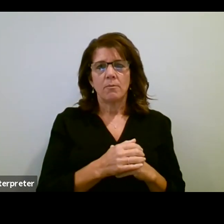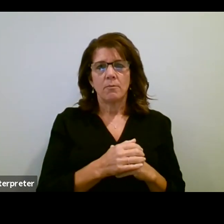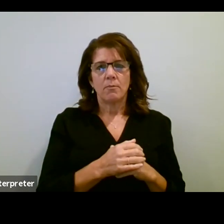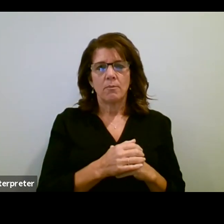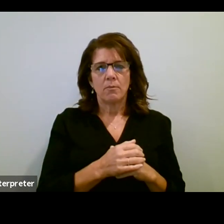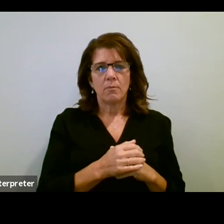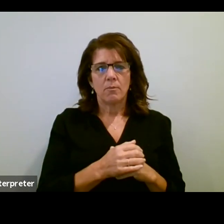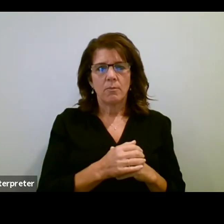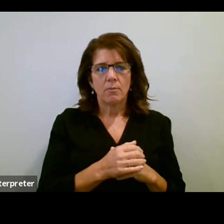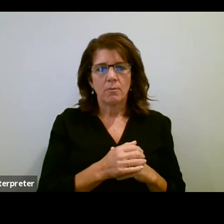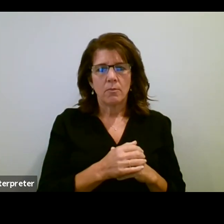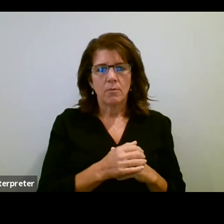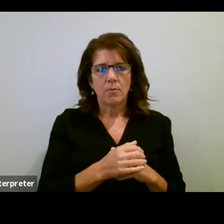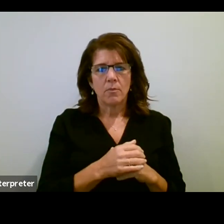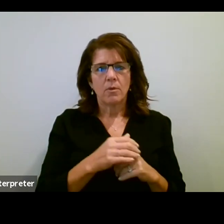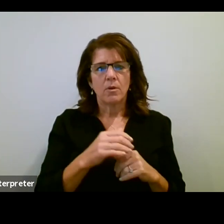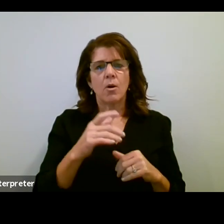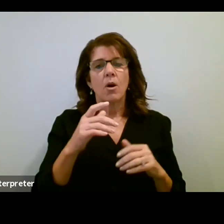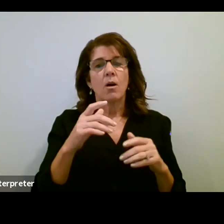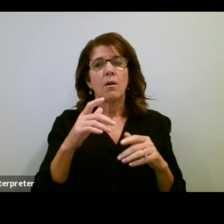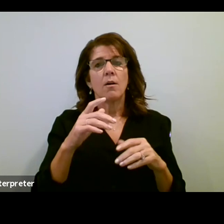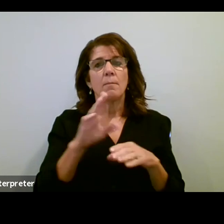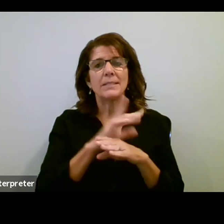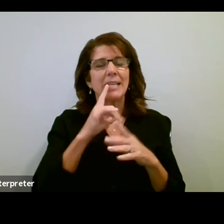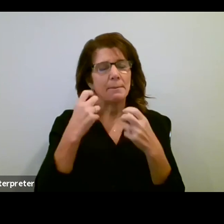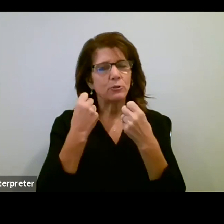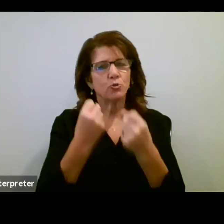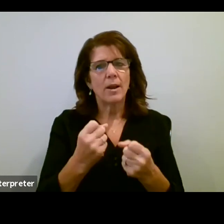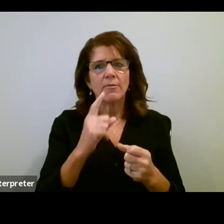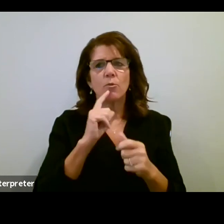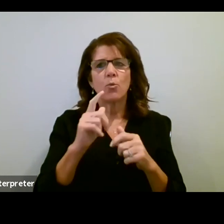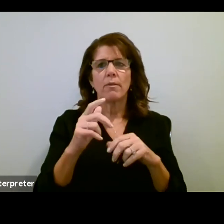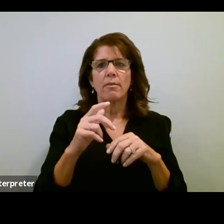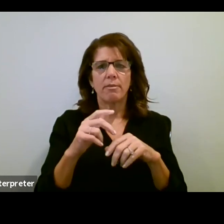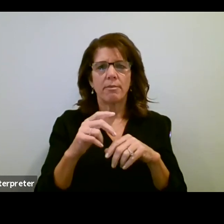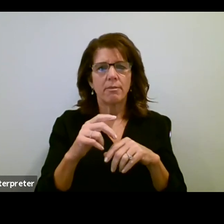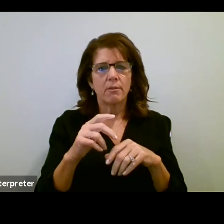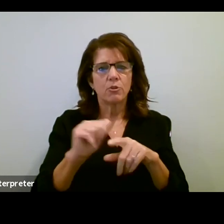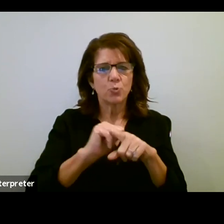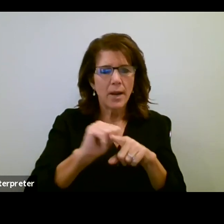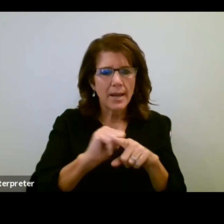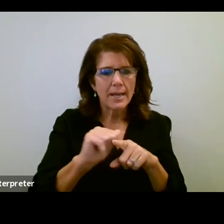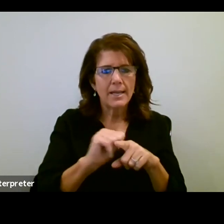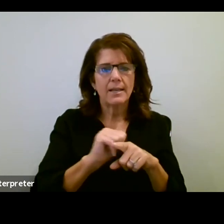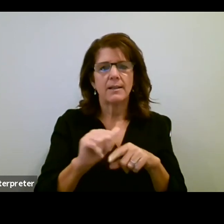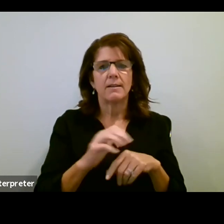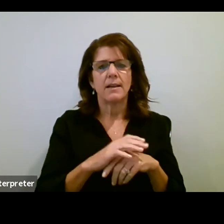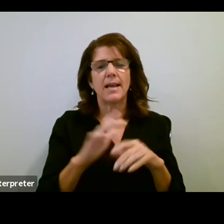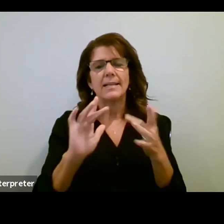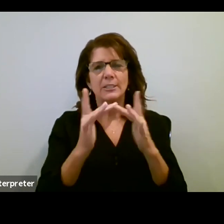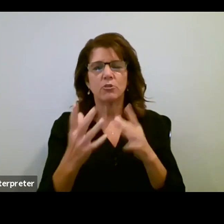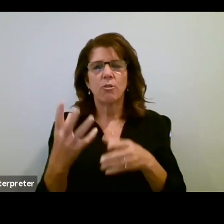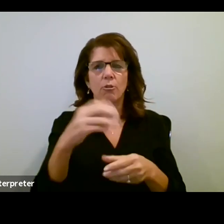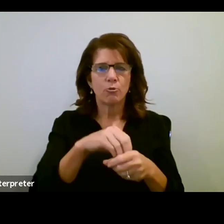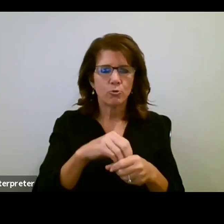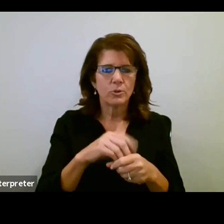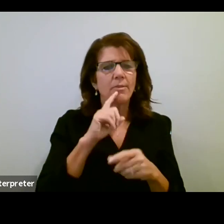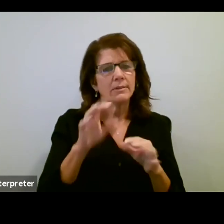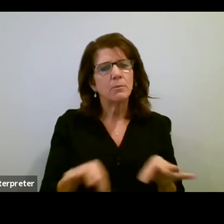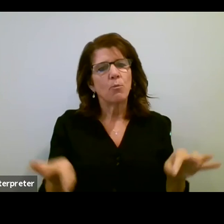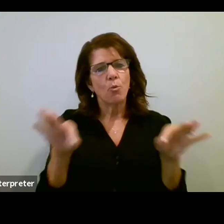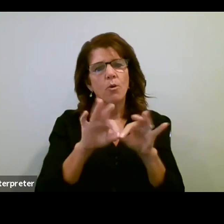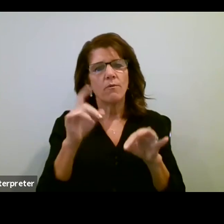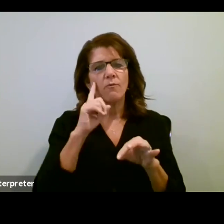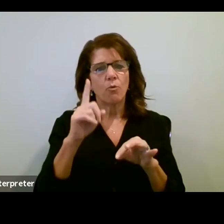y medidas de inclusión digital, lo cual es clave para su integración social en nuestra sociedad. Para terminar,